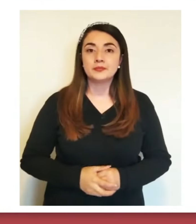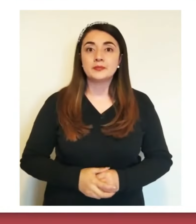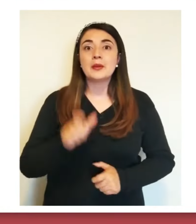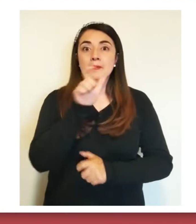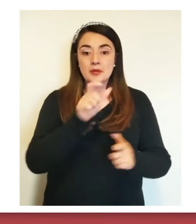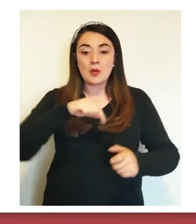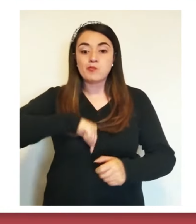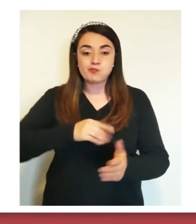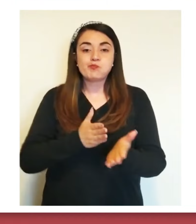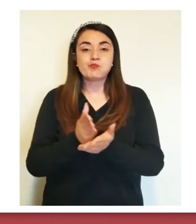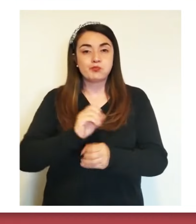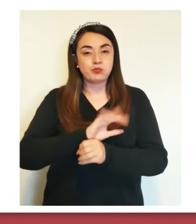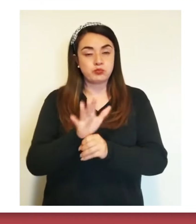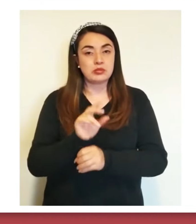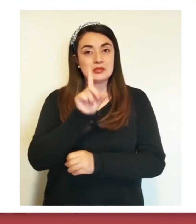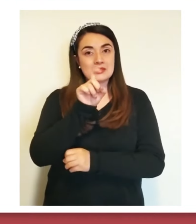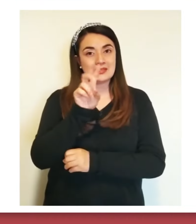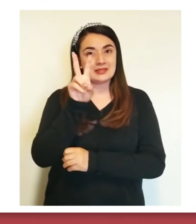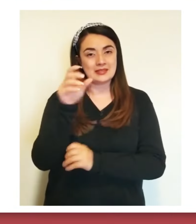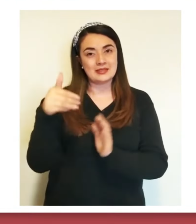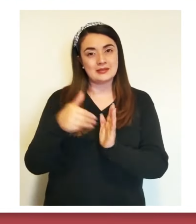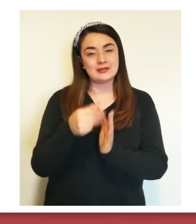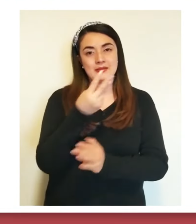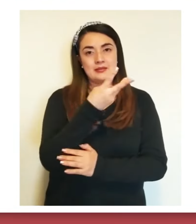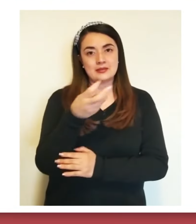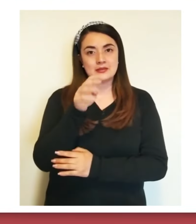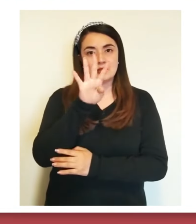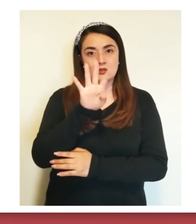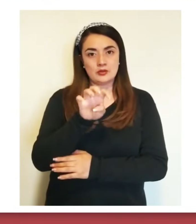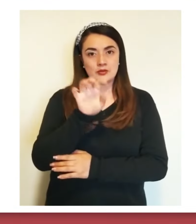1.033.218. Casos activos.